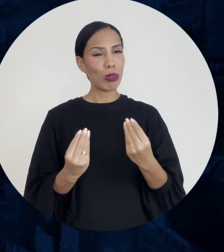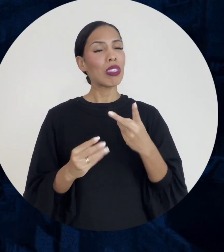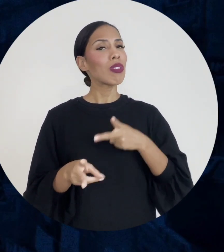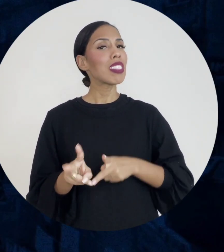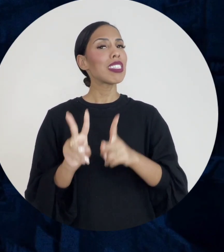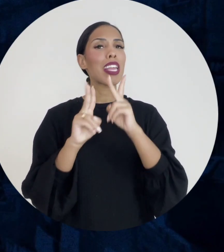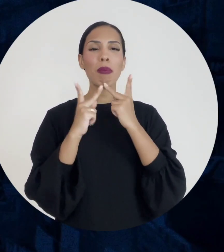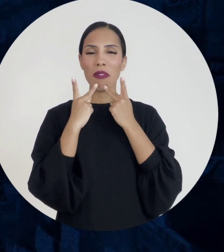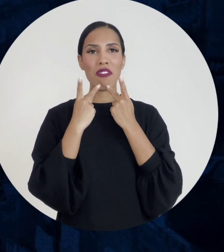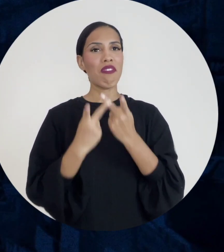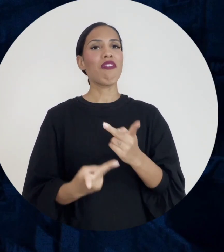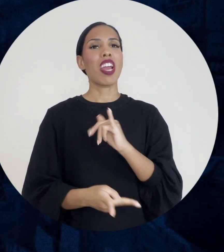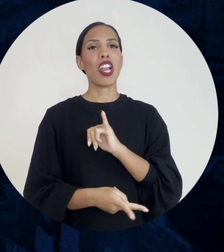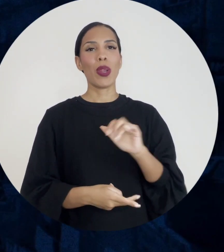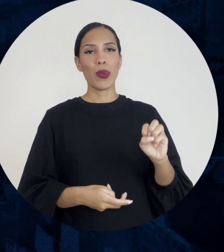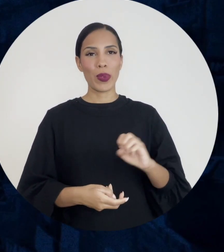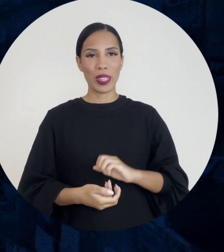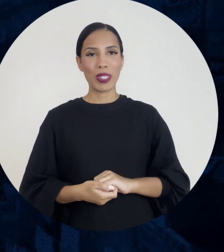falo isso.